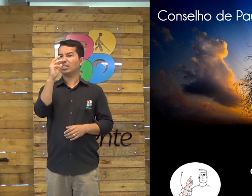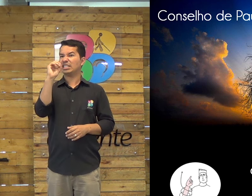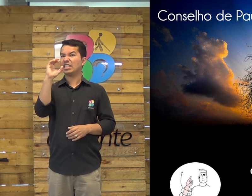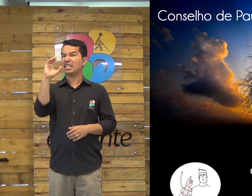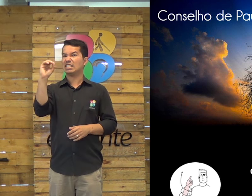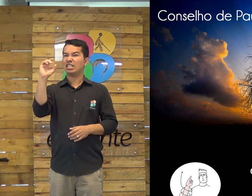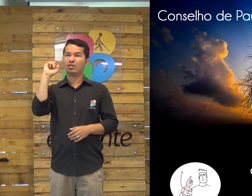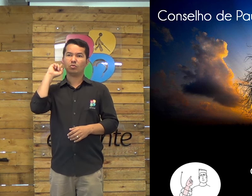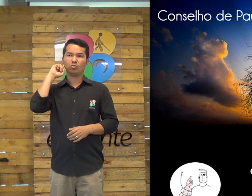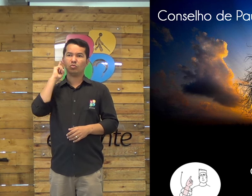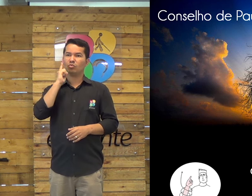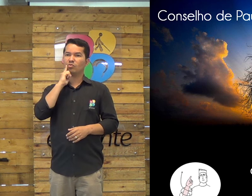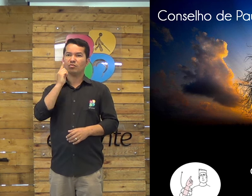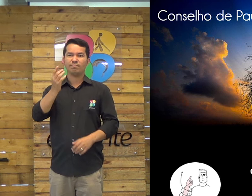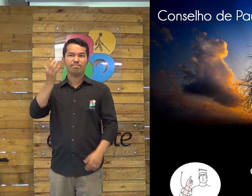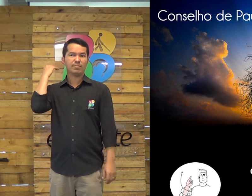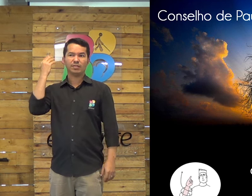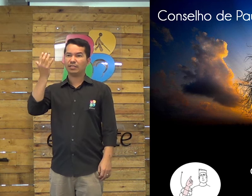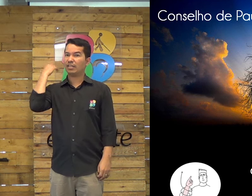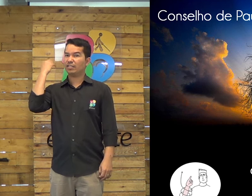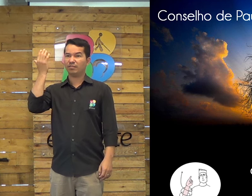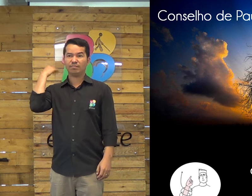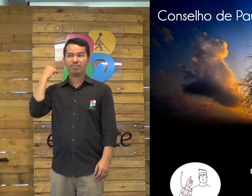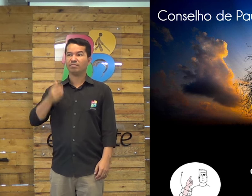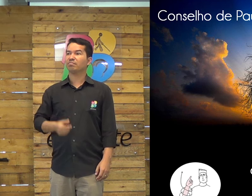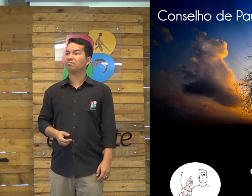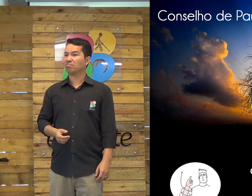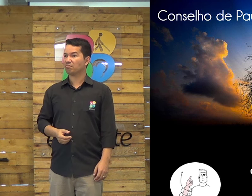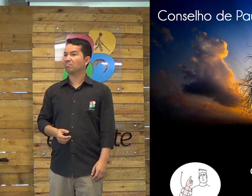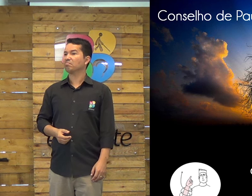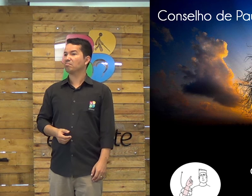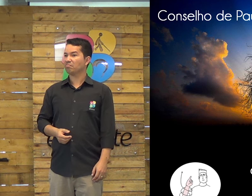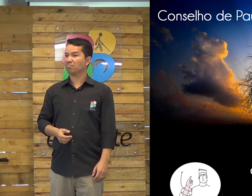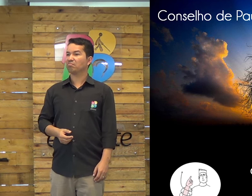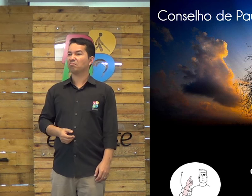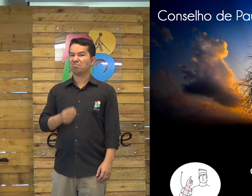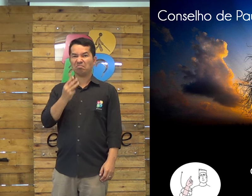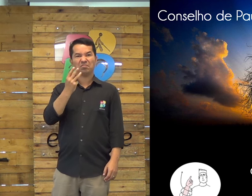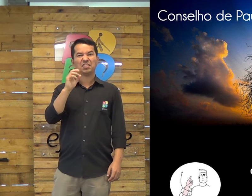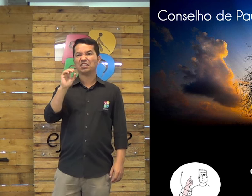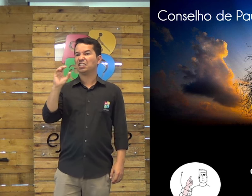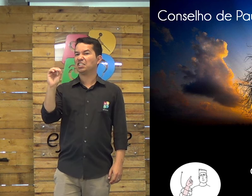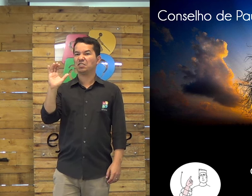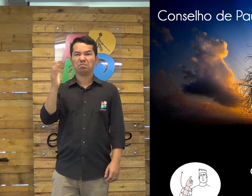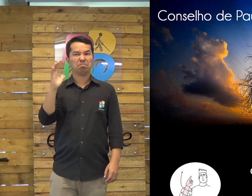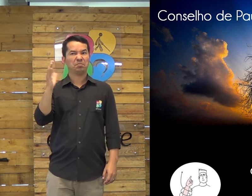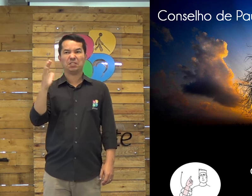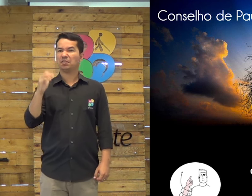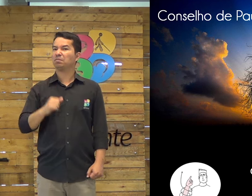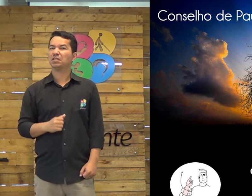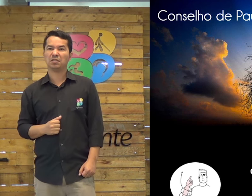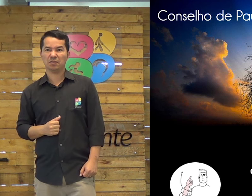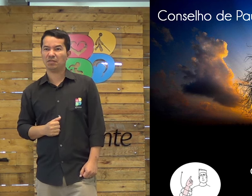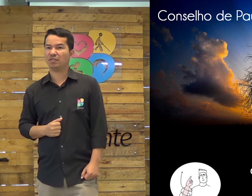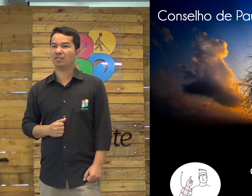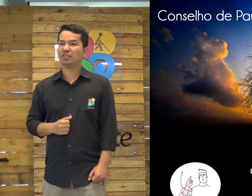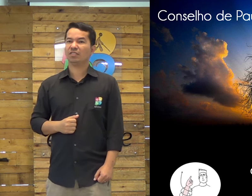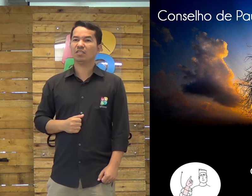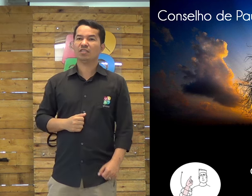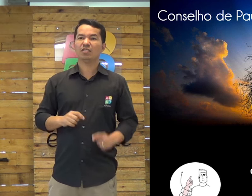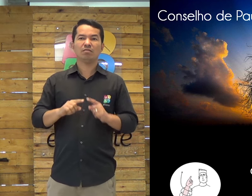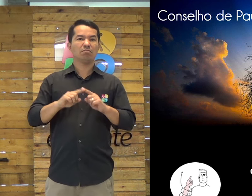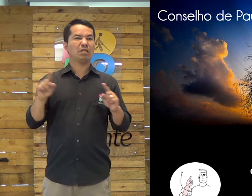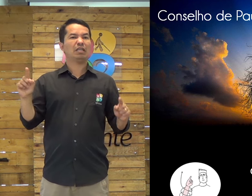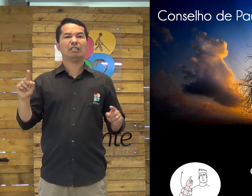Bíblia, acho que pelo menos passaram já 300 surdos. 300 surdos, mais ou